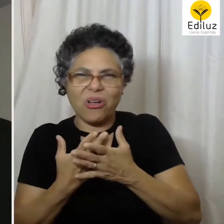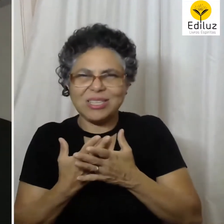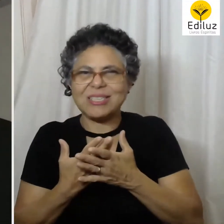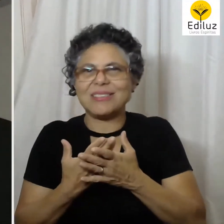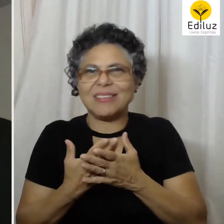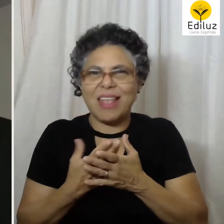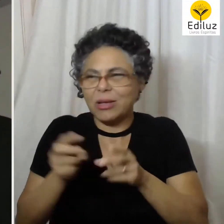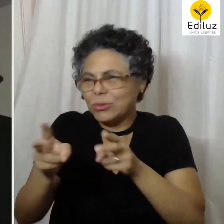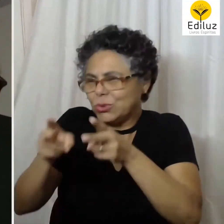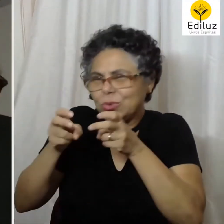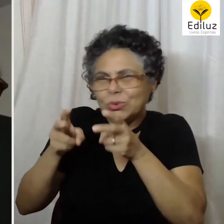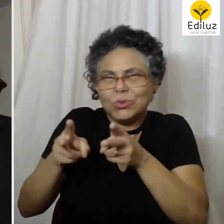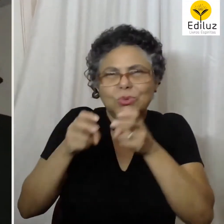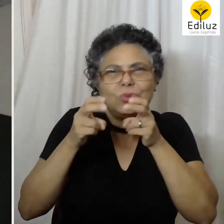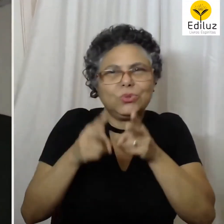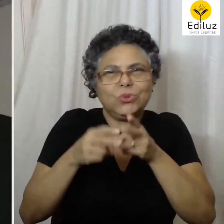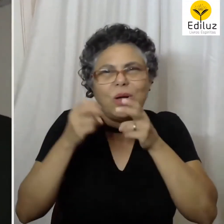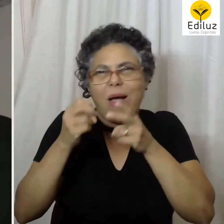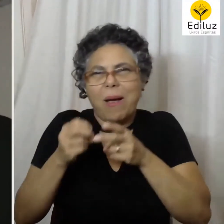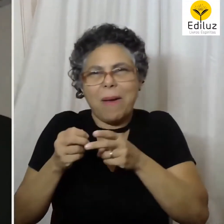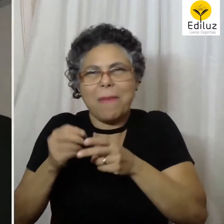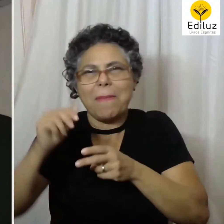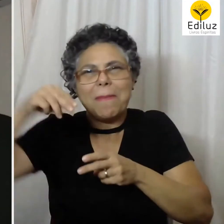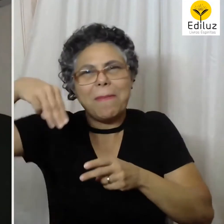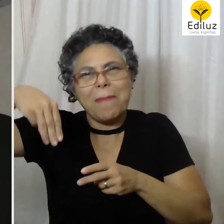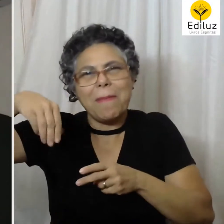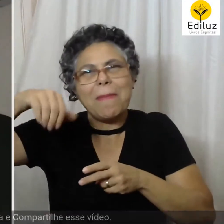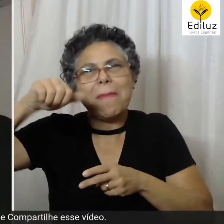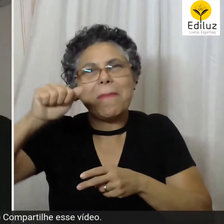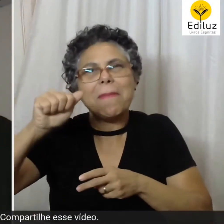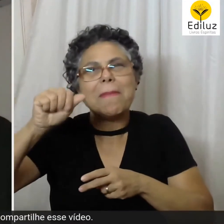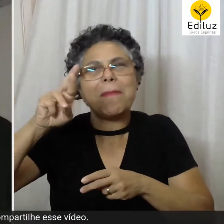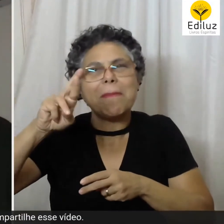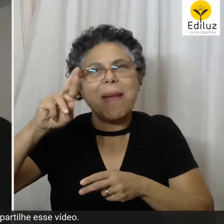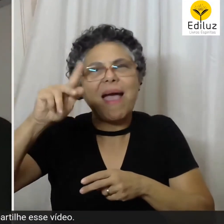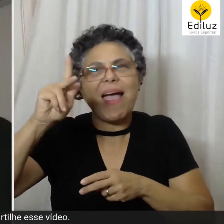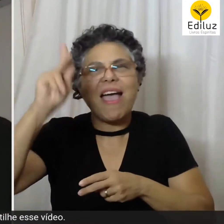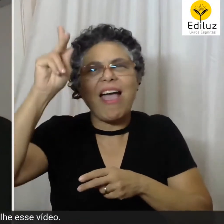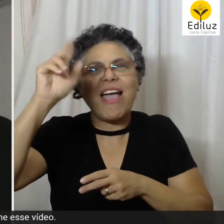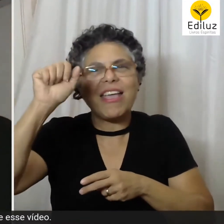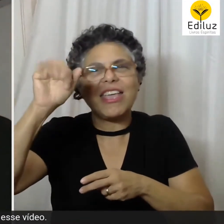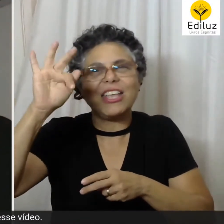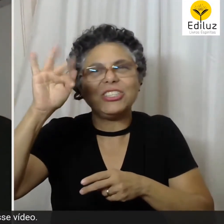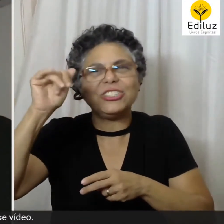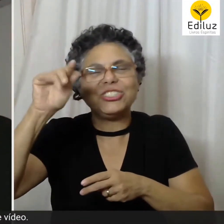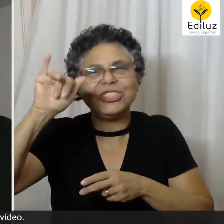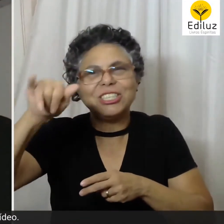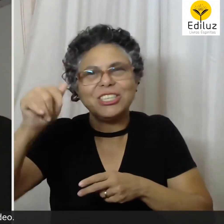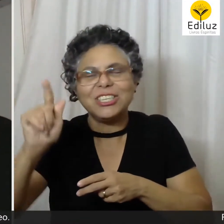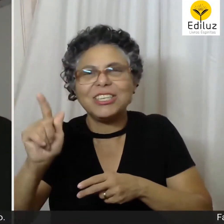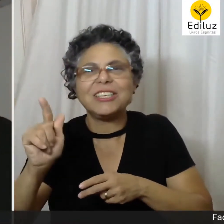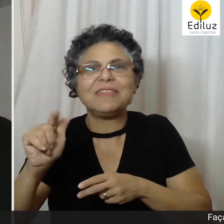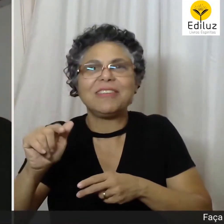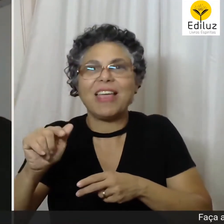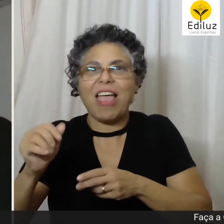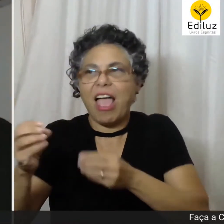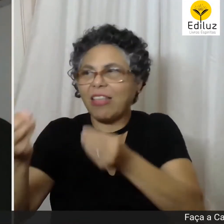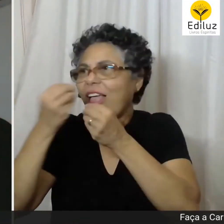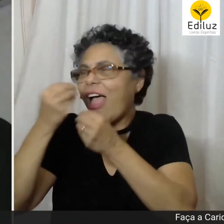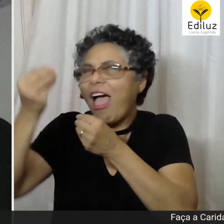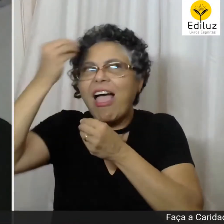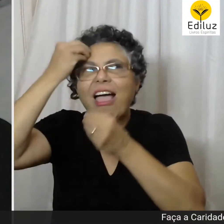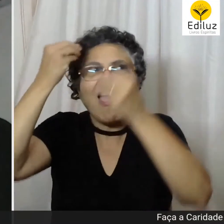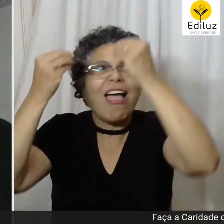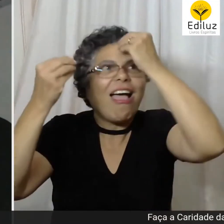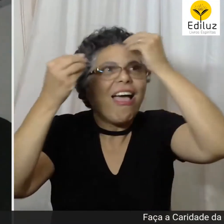através do neuromarketing, né? Que ele já constrói de uma forma em que traga componentes